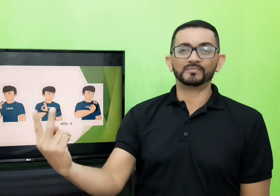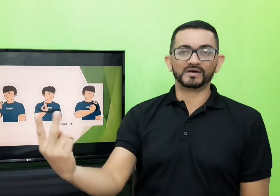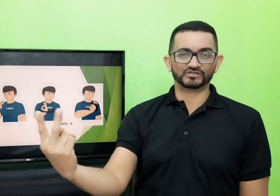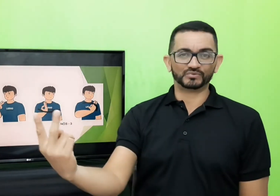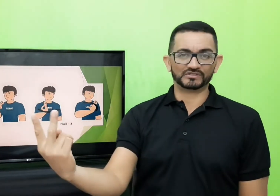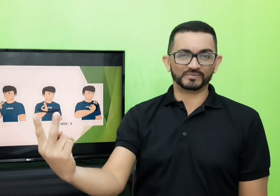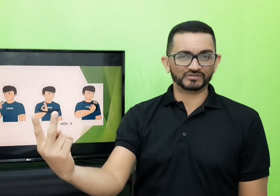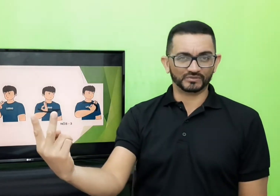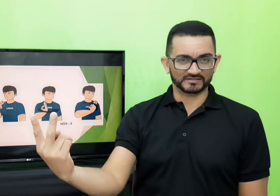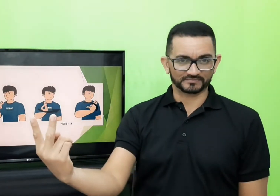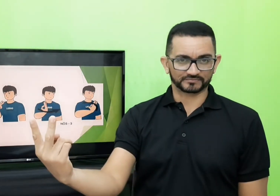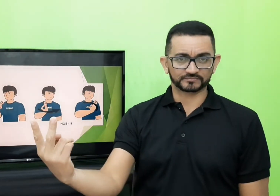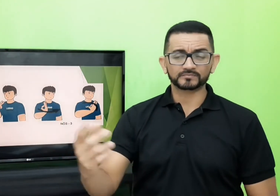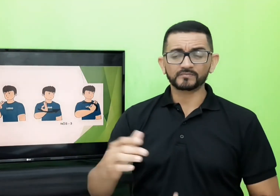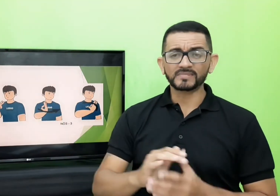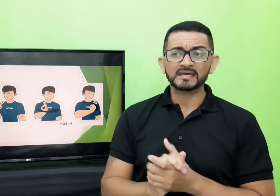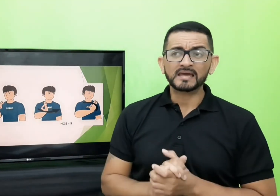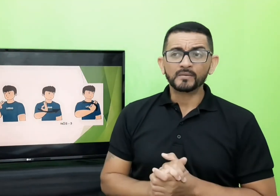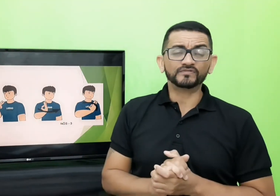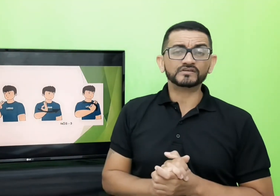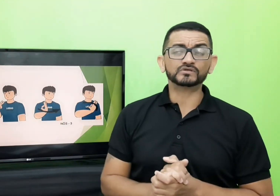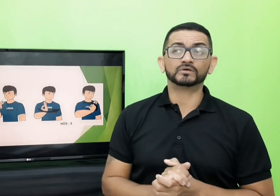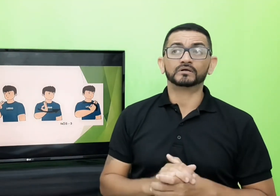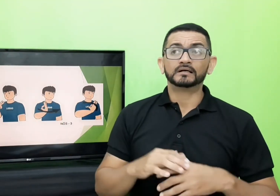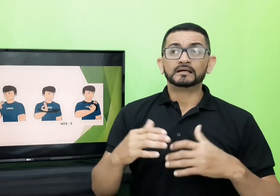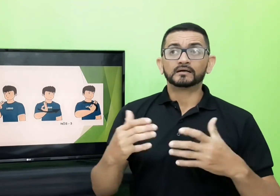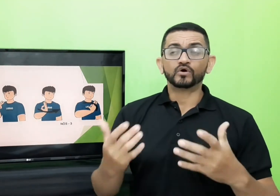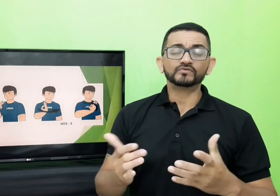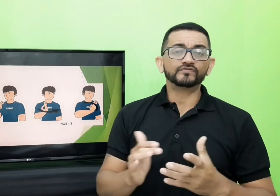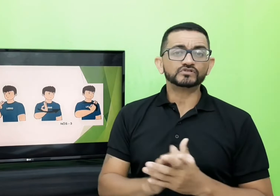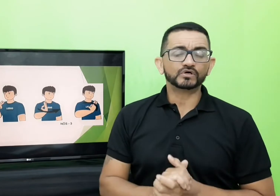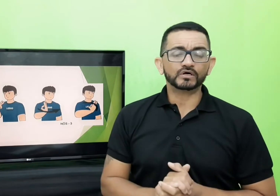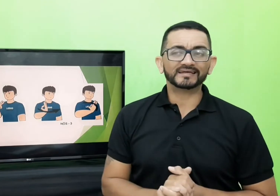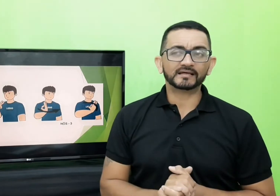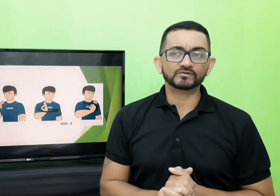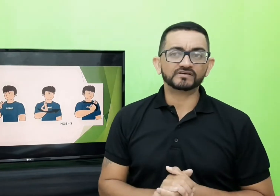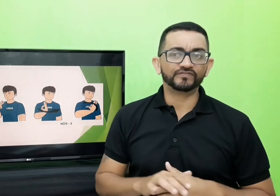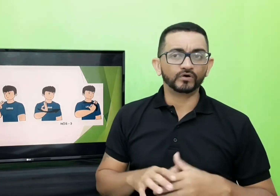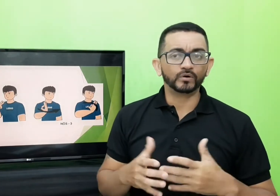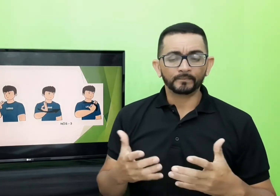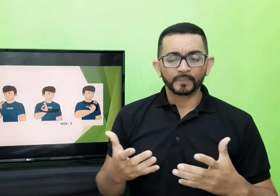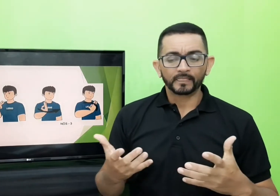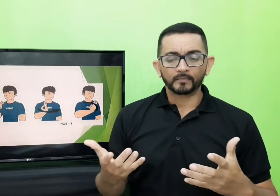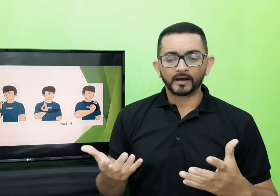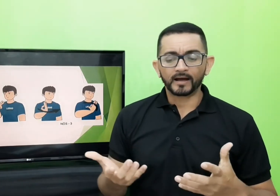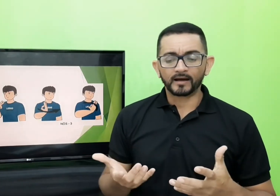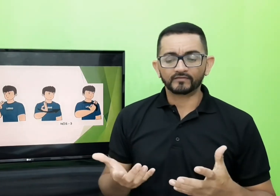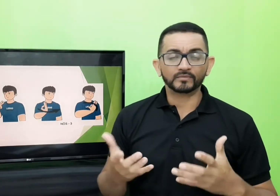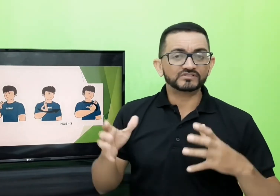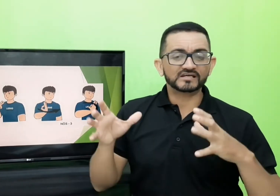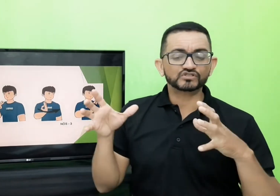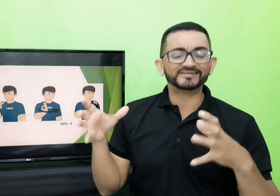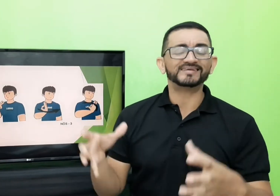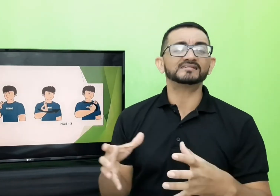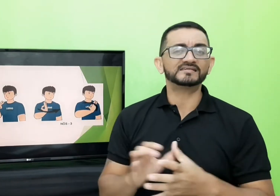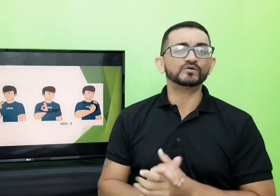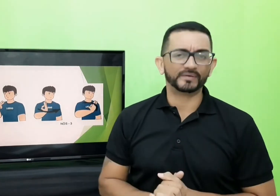mais duas pessoas. Professor, como funciona? Então, se for, vamos dizer que só tenha 5